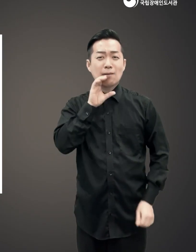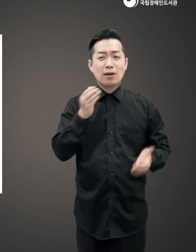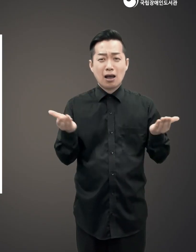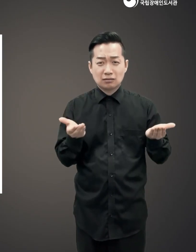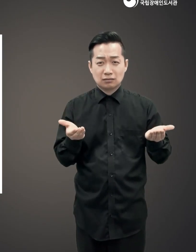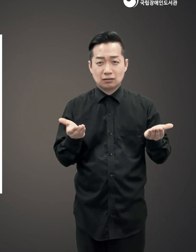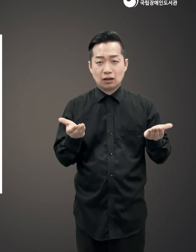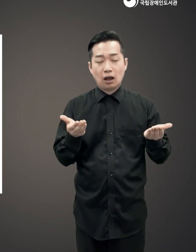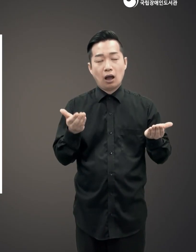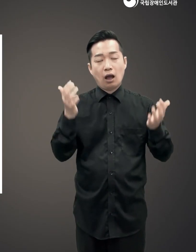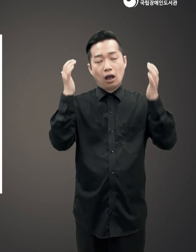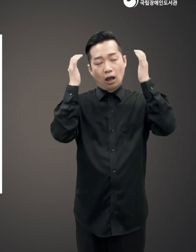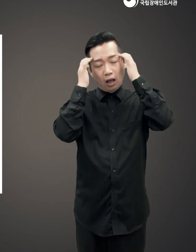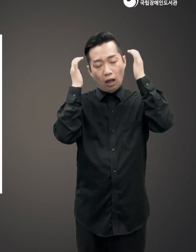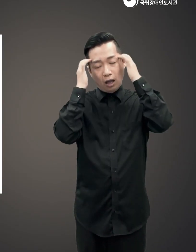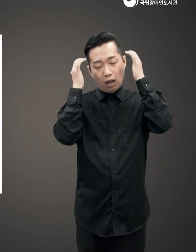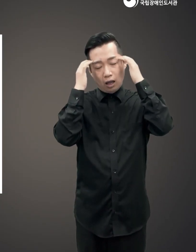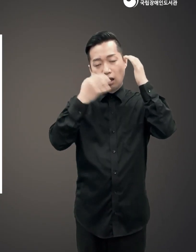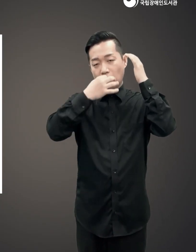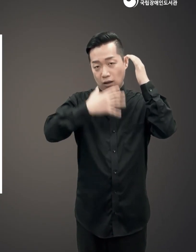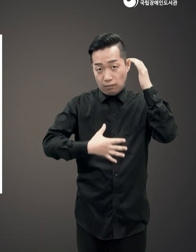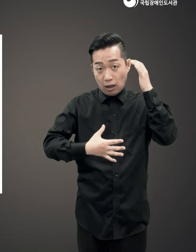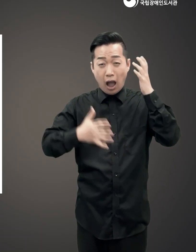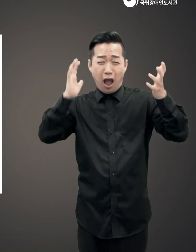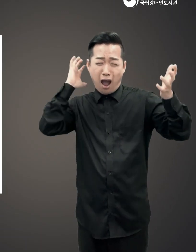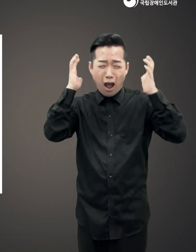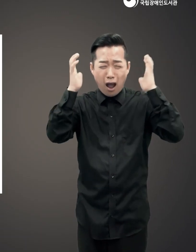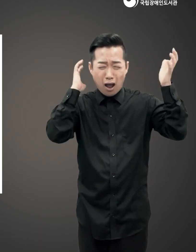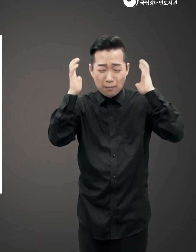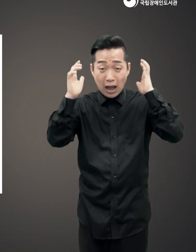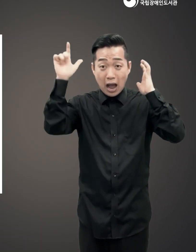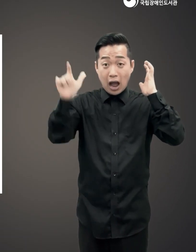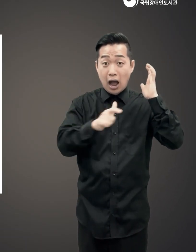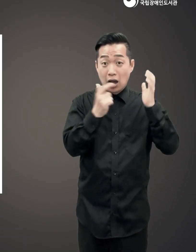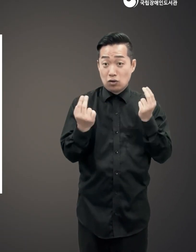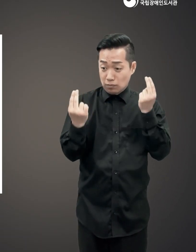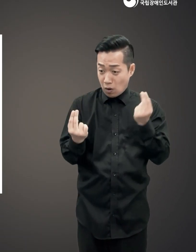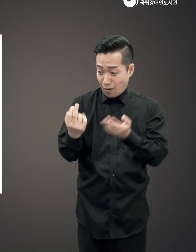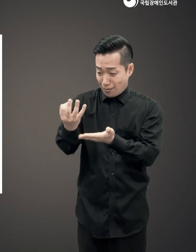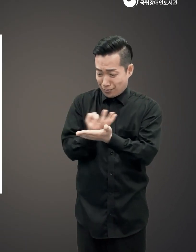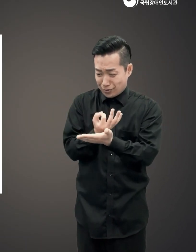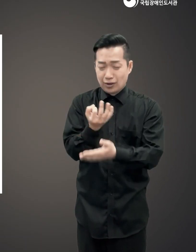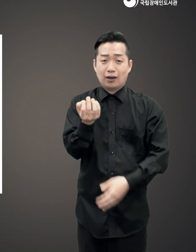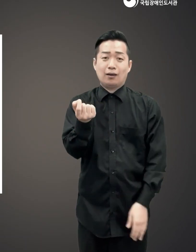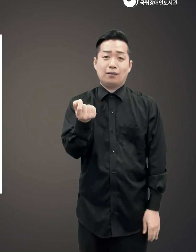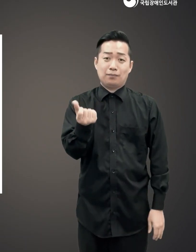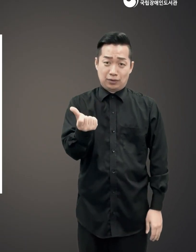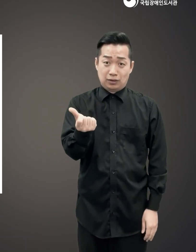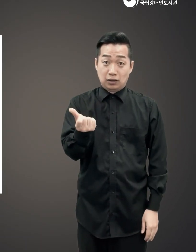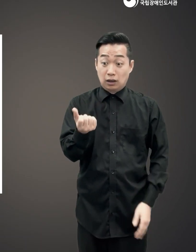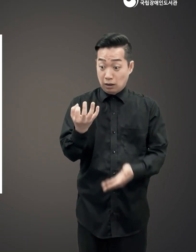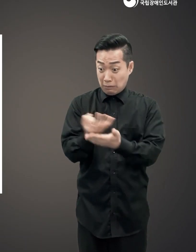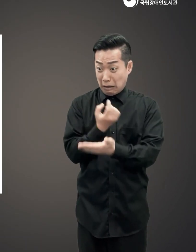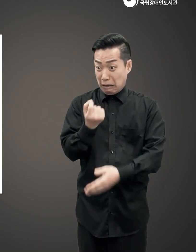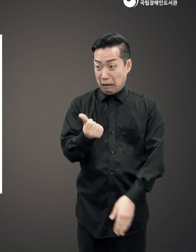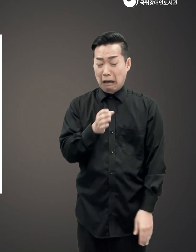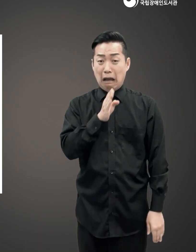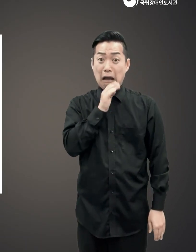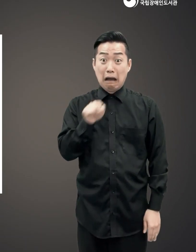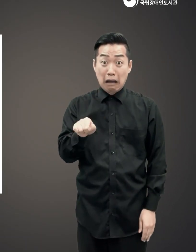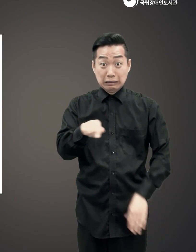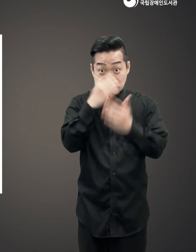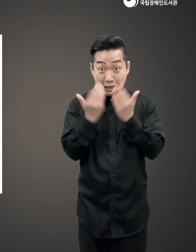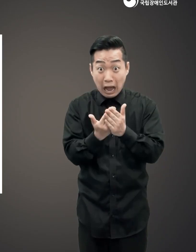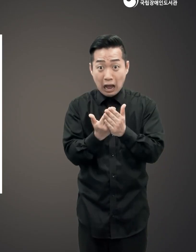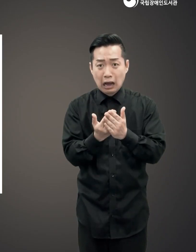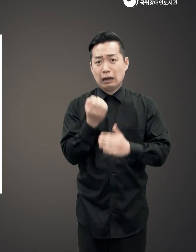카페 일은 생각보다 고됐고 정신없이 바빴던 하루에 비해 매출은 소박하다. 매출 실화? 이게